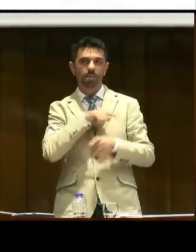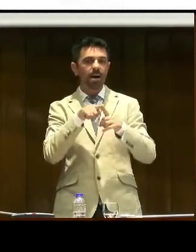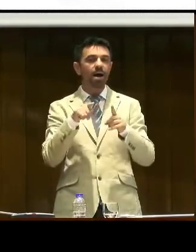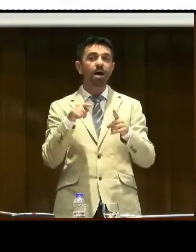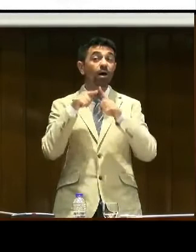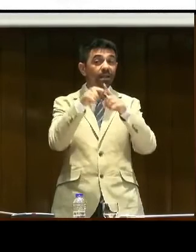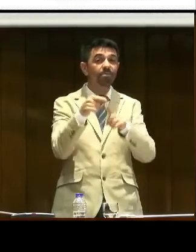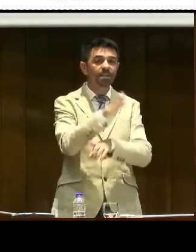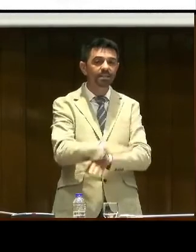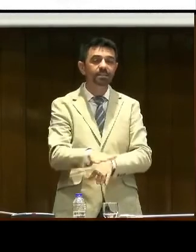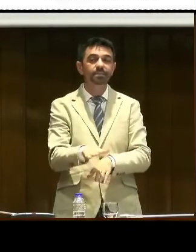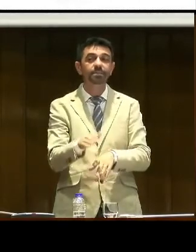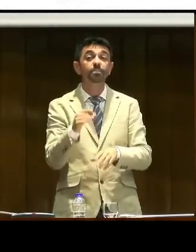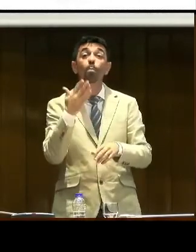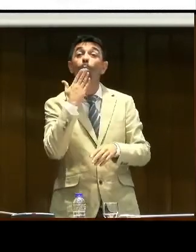mudos.